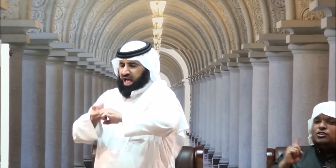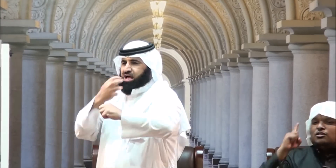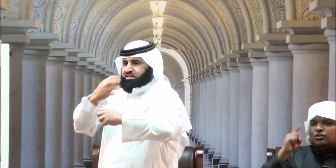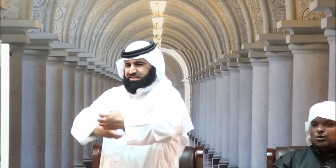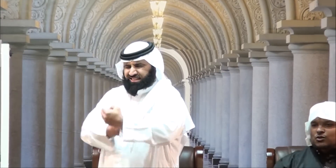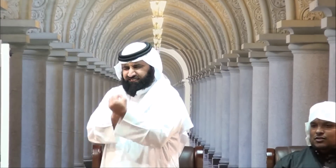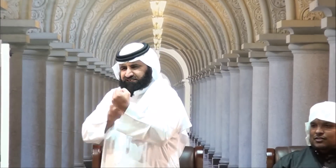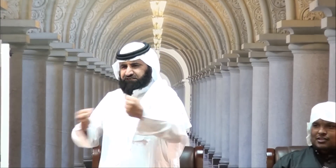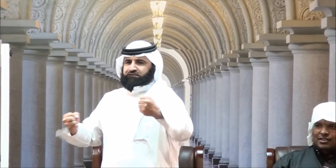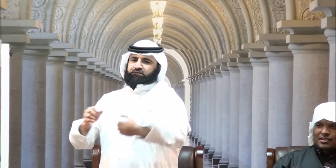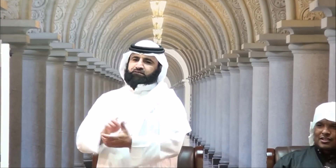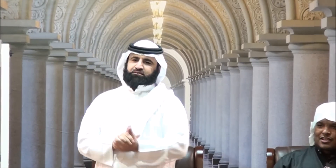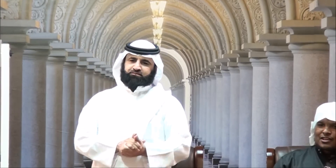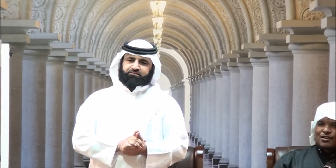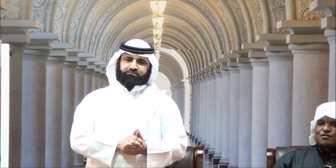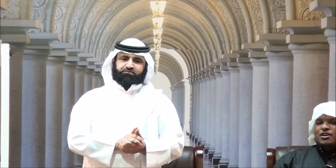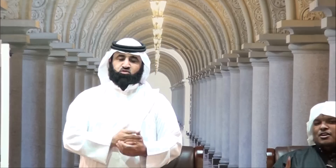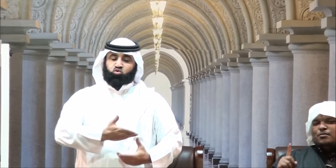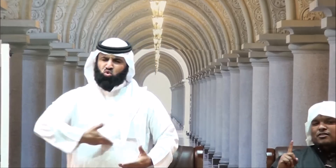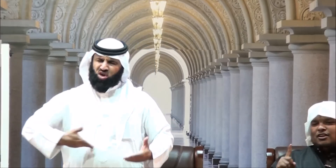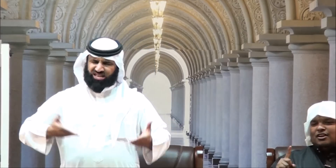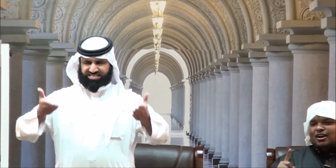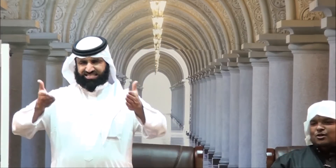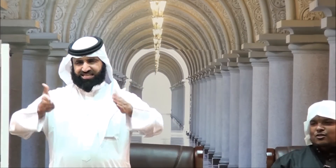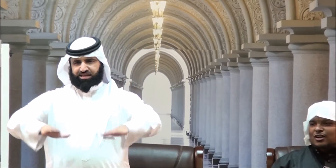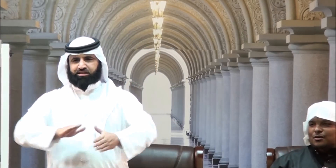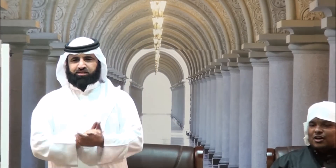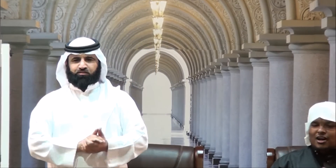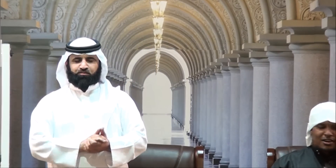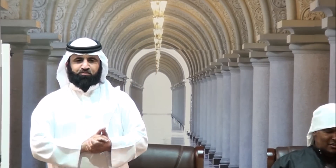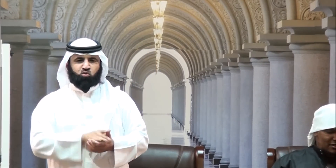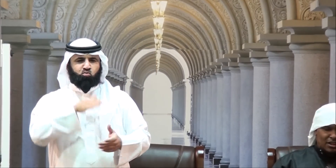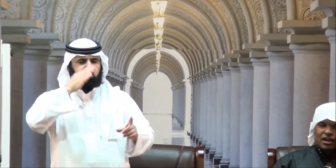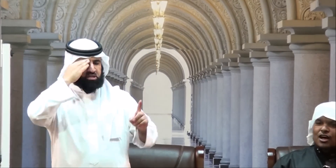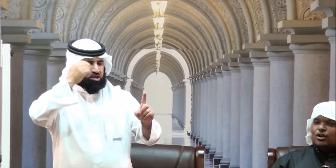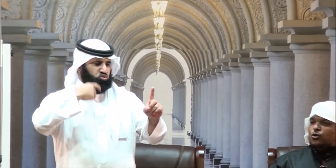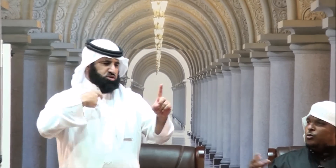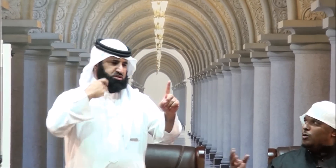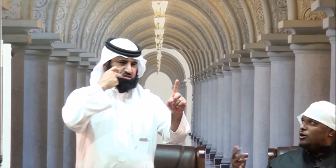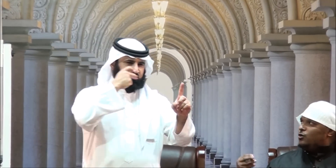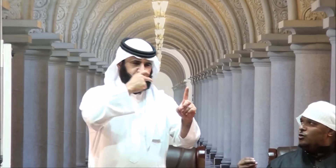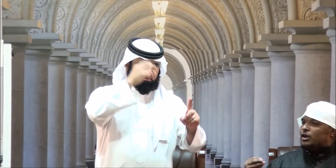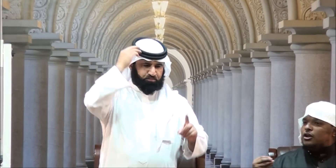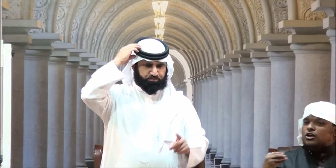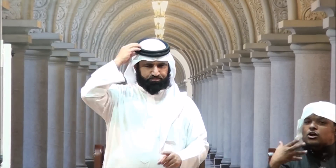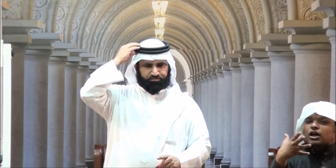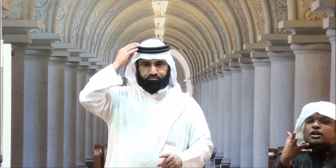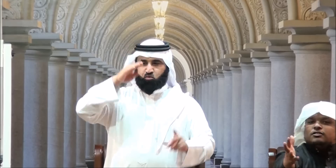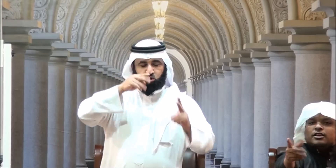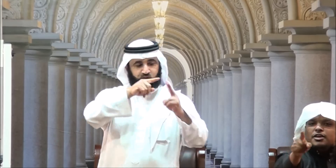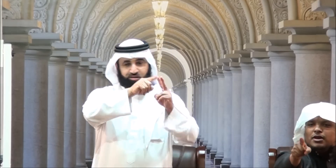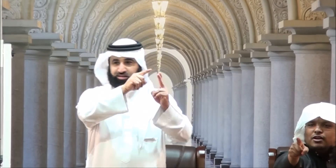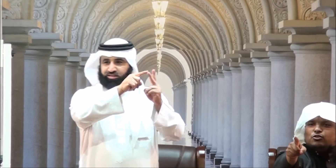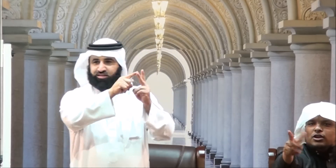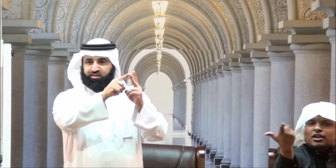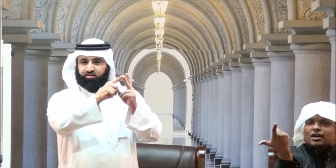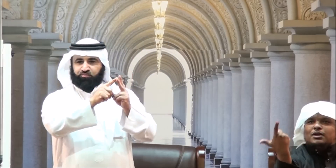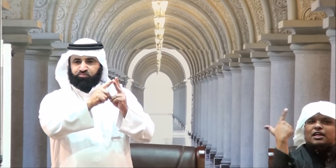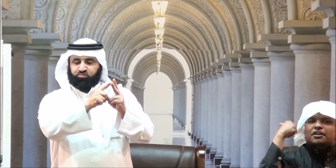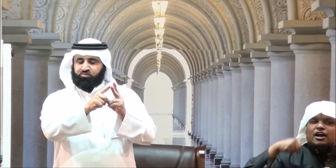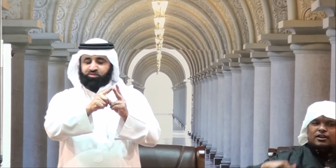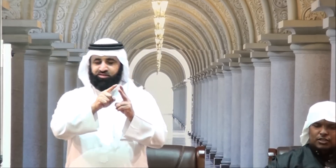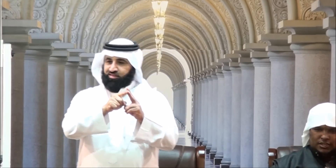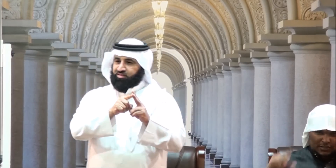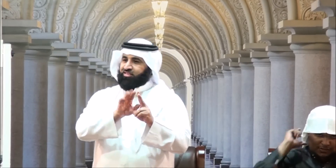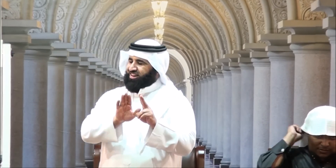من شدة الجوع فالنبي صلى الله عليه وسلم قالوا أبو بكر وعمر أنت طيب يا رسول الله